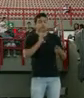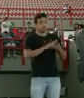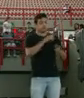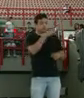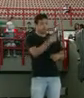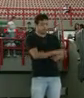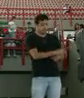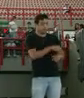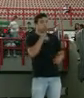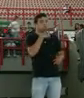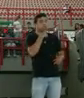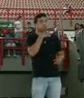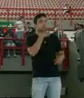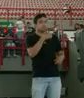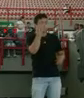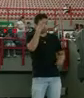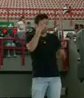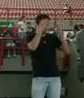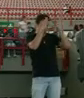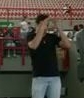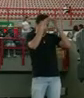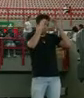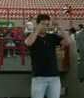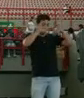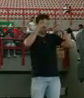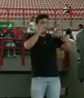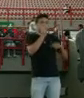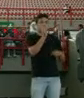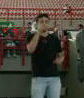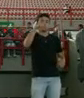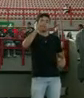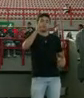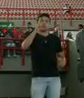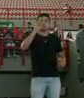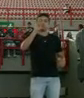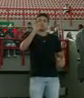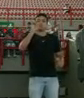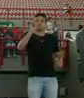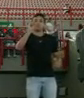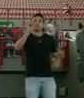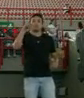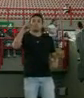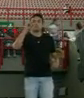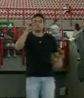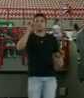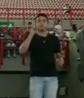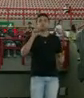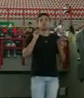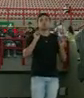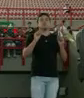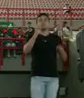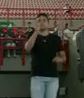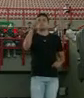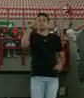seu anabolismo. Grifa essa palavra aí, anabolismo. Ei, Lázaro, o que